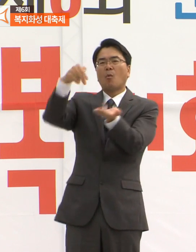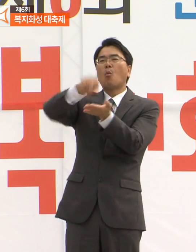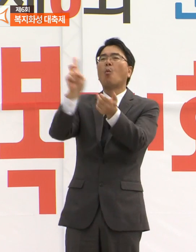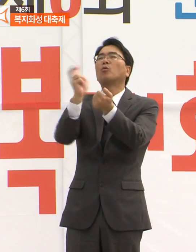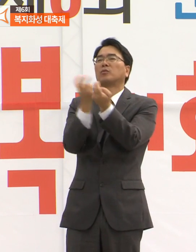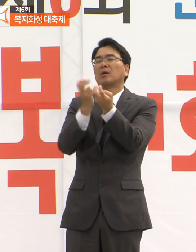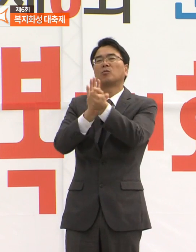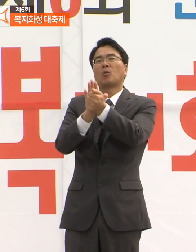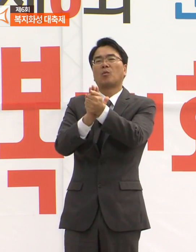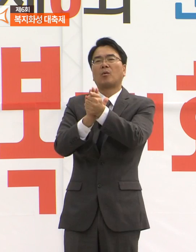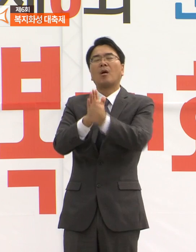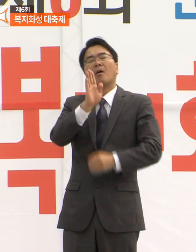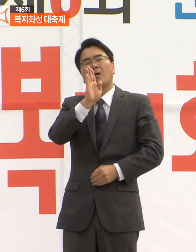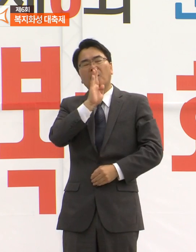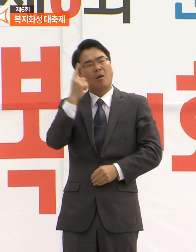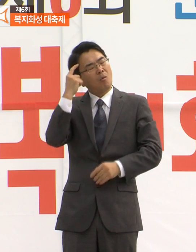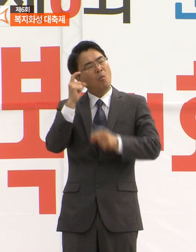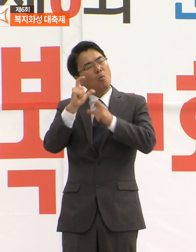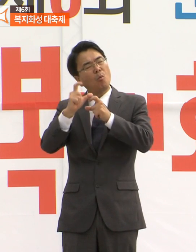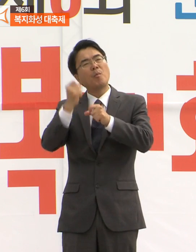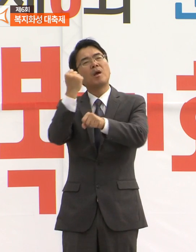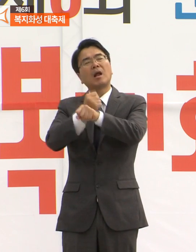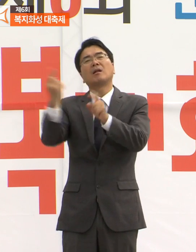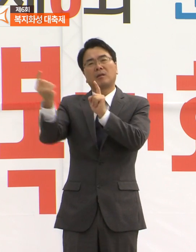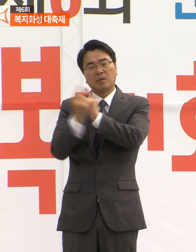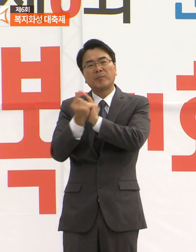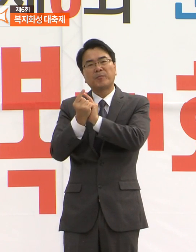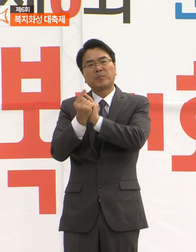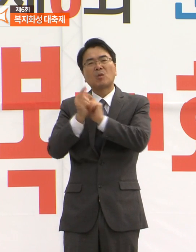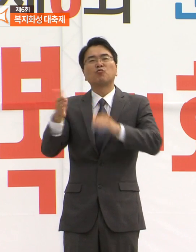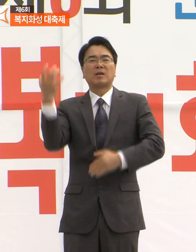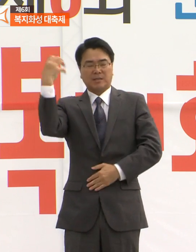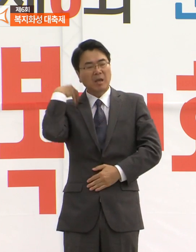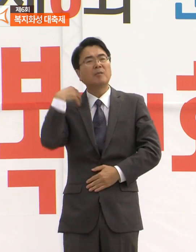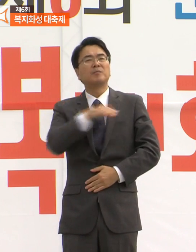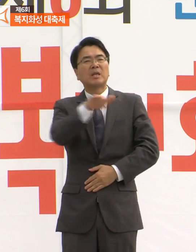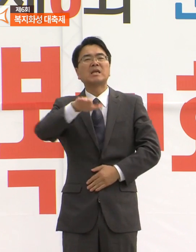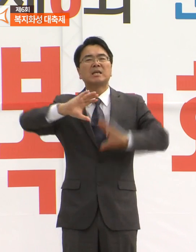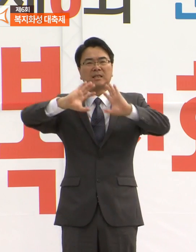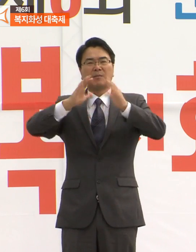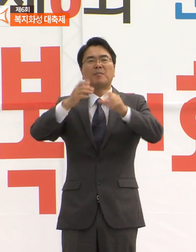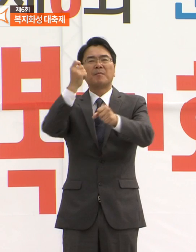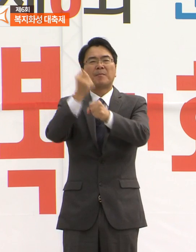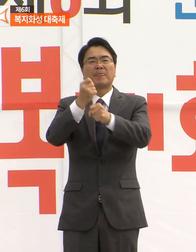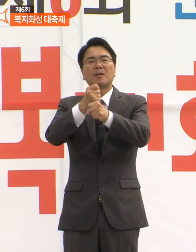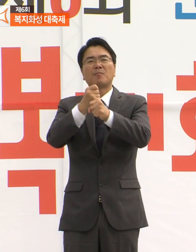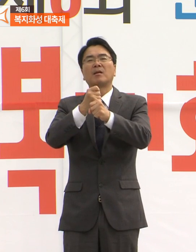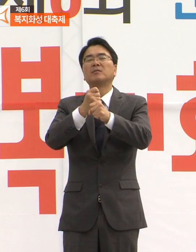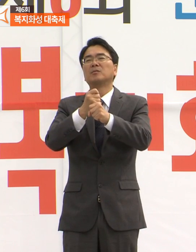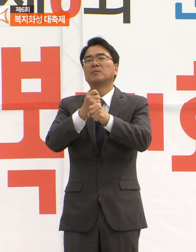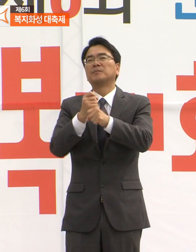진정으로 고민해봐야 되지 않을까라고 생각이 됩니다. 그것이 바로 저희들의 몫이고요. 이 나라를 이 정도 유교회로부터